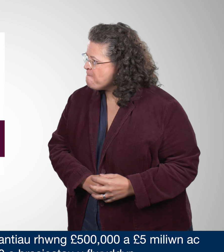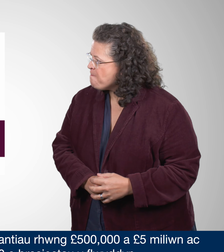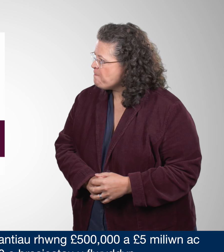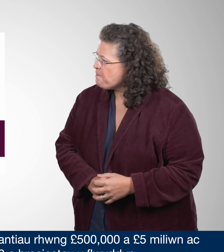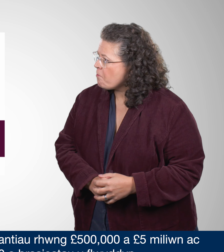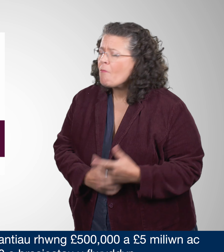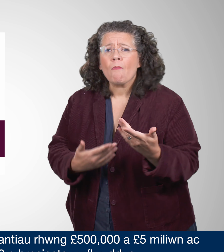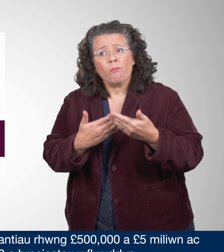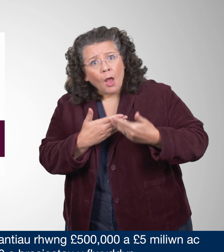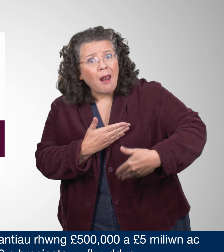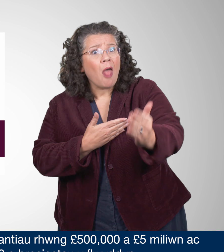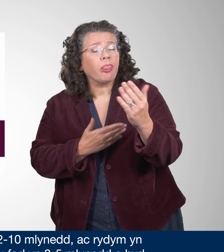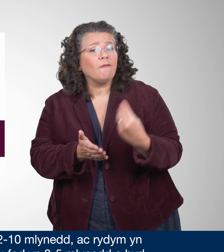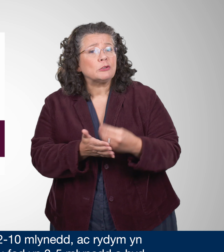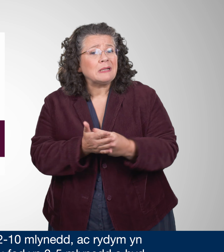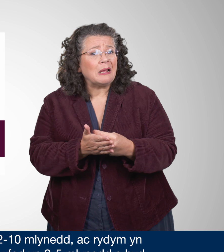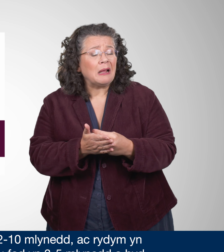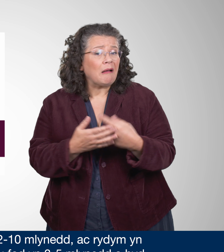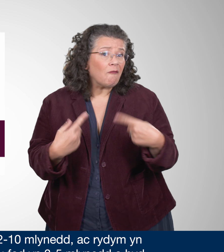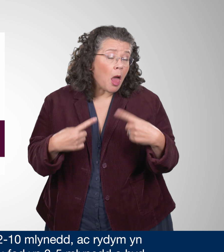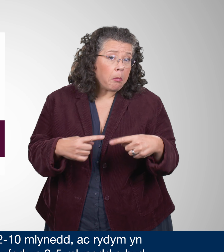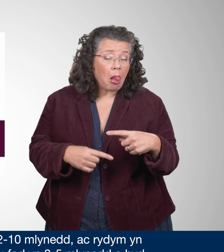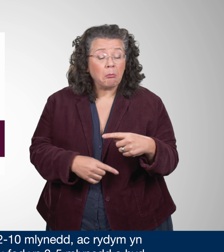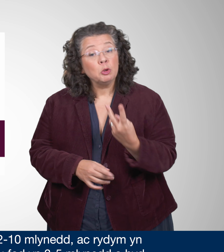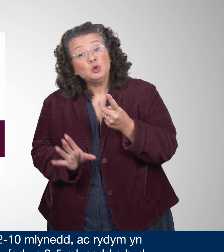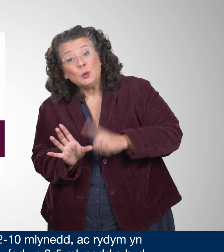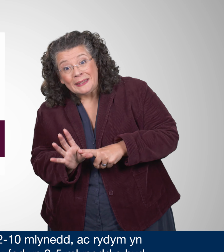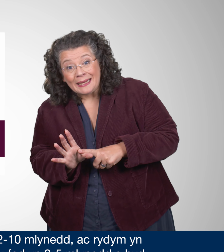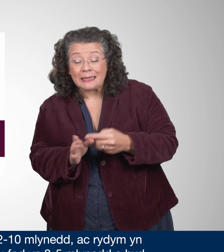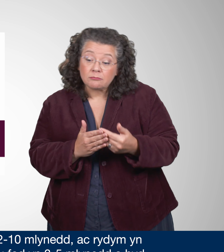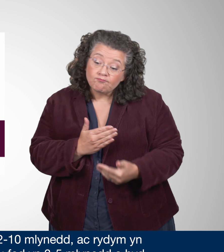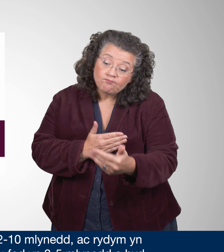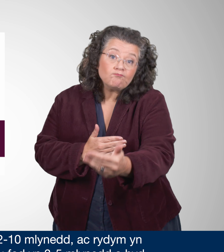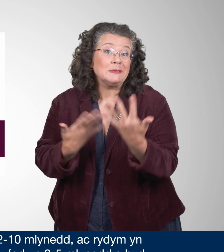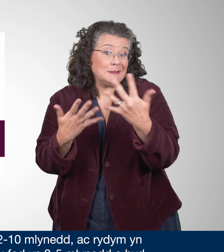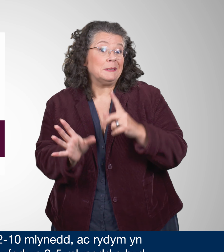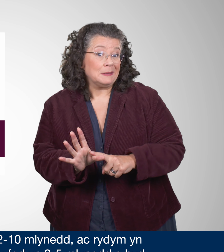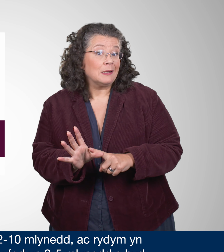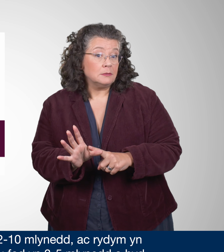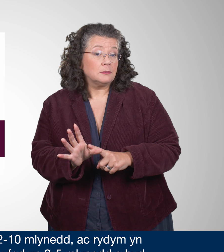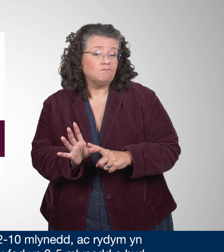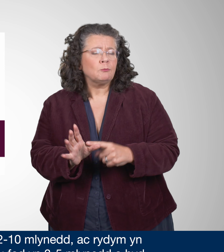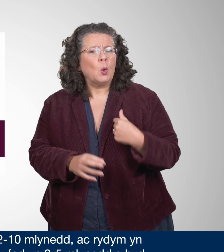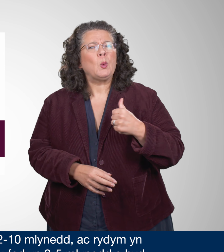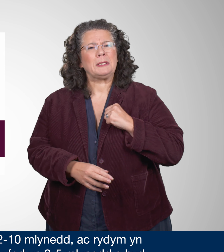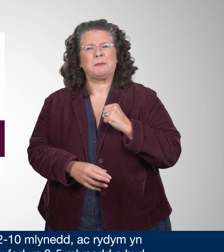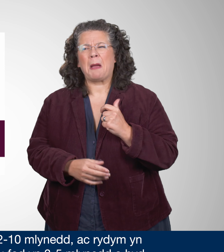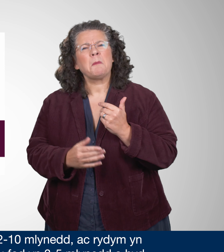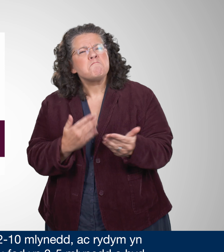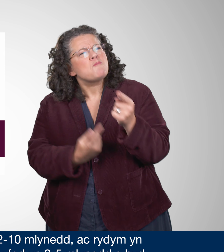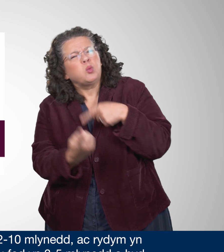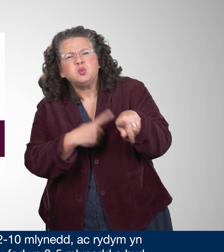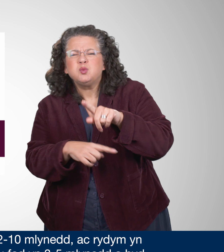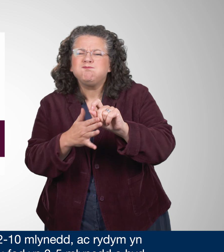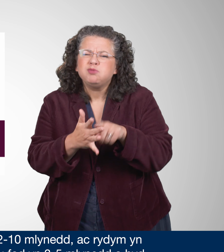ar gael yw rhwng 2 a 10 mlynedd, ac rydym yn disgwyl i ran fwyaf o brosiectau fod